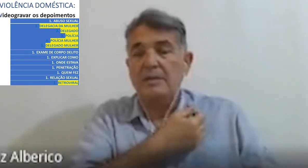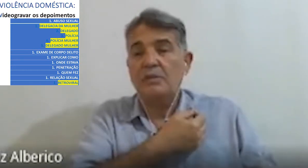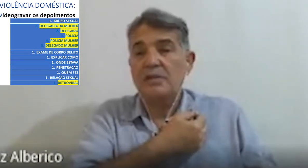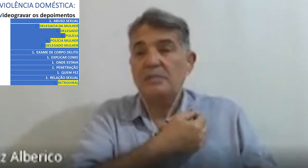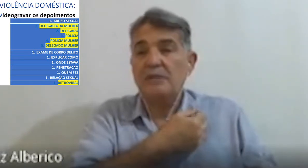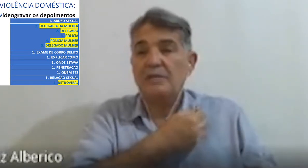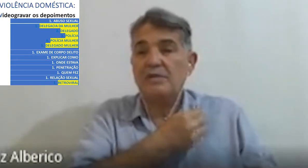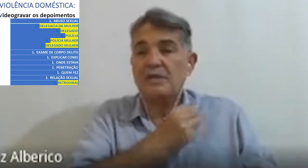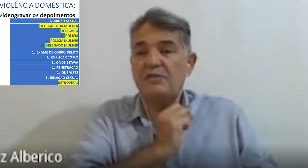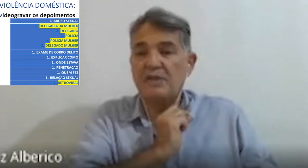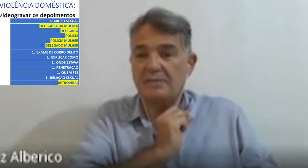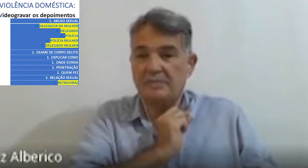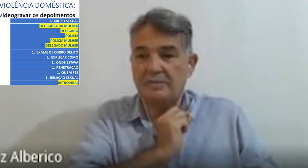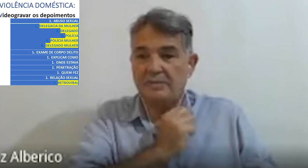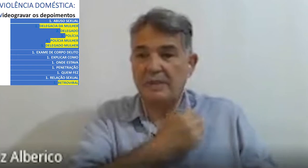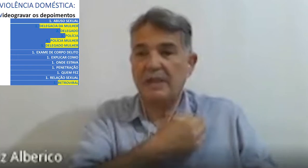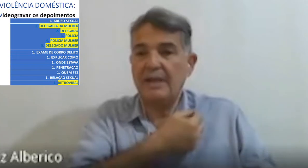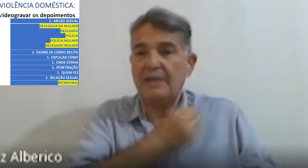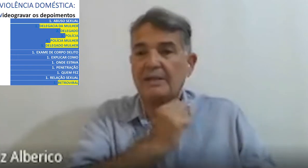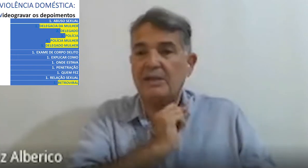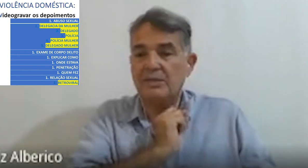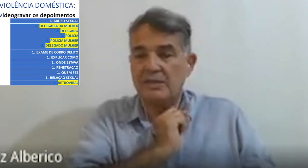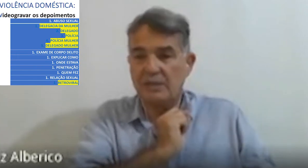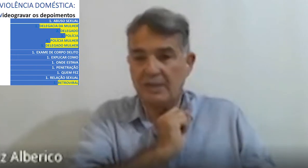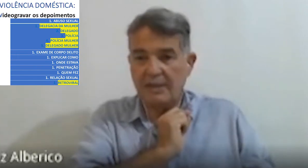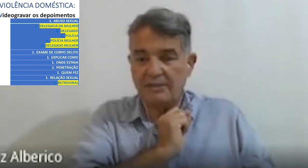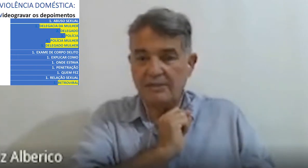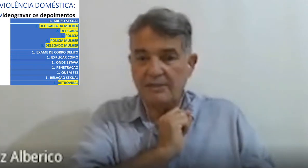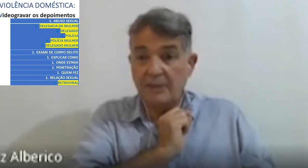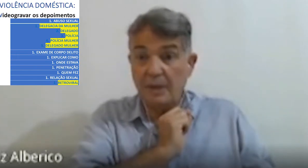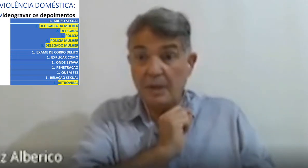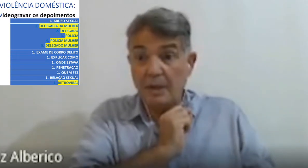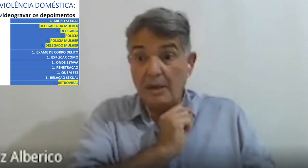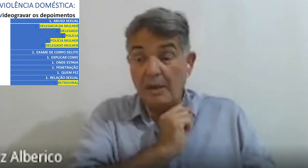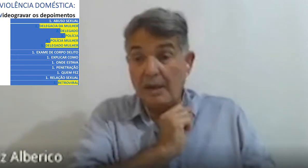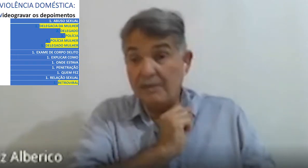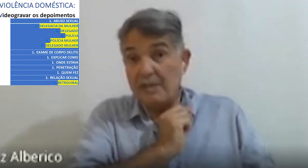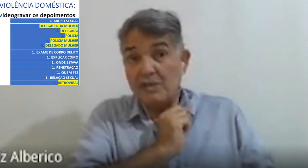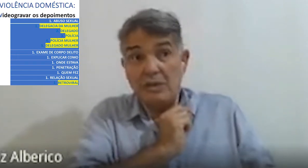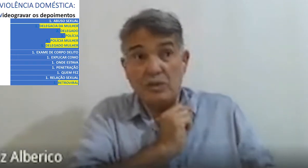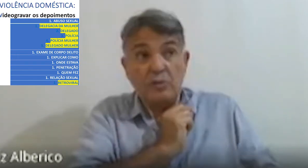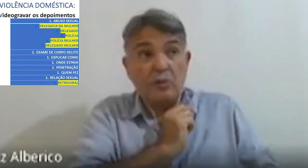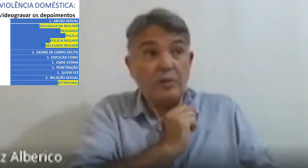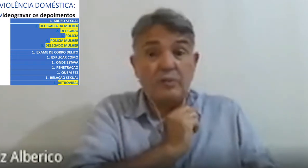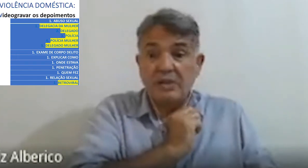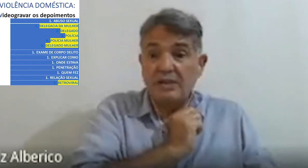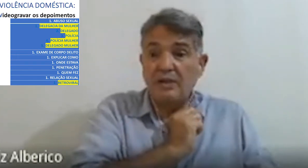Então, simplesmente você vira para dar a característica do seu delegado. Aí você diz, mas eu não estou com a blusa que tem